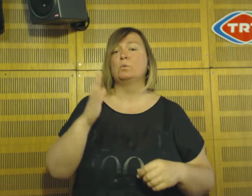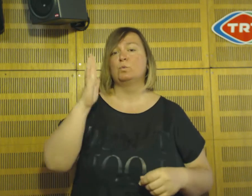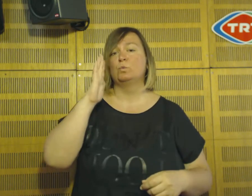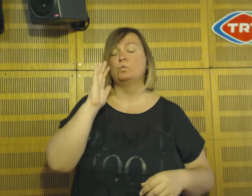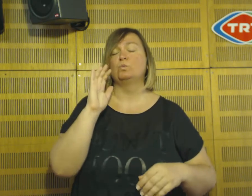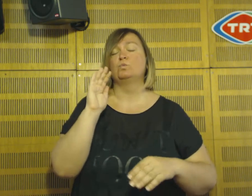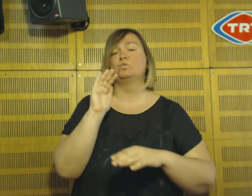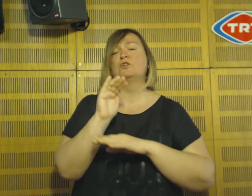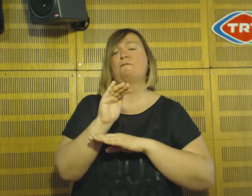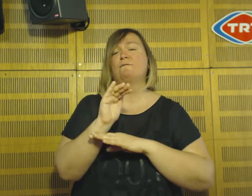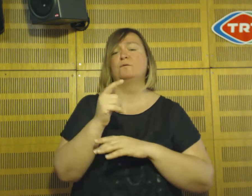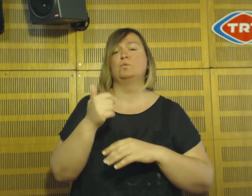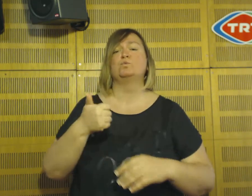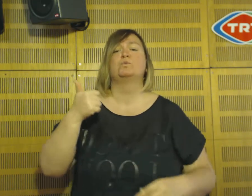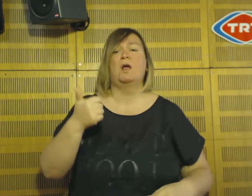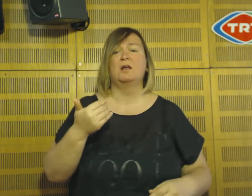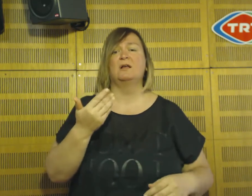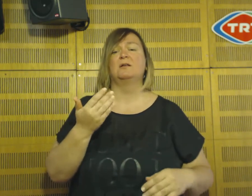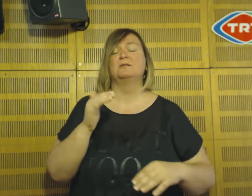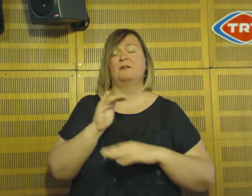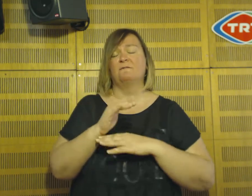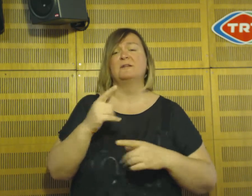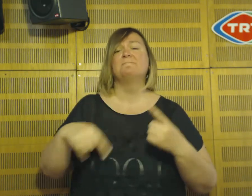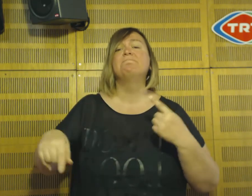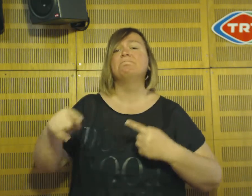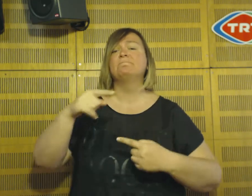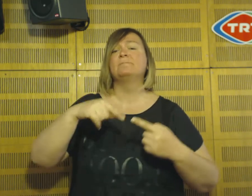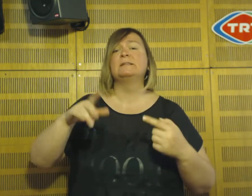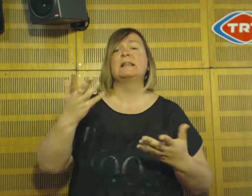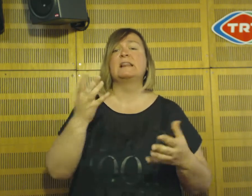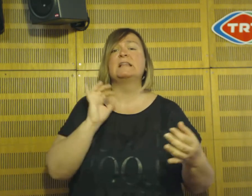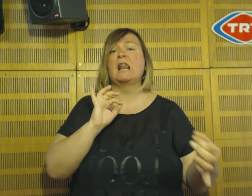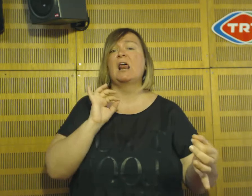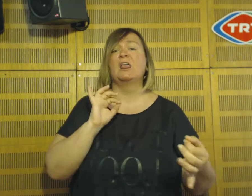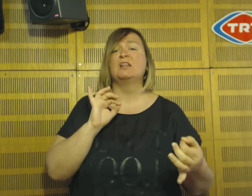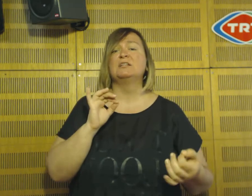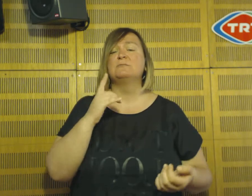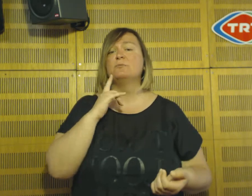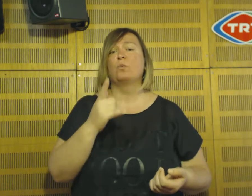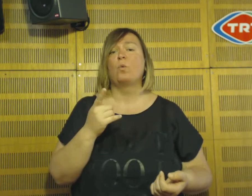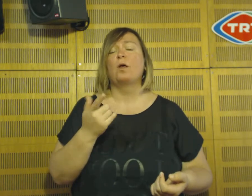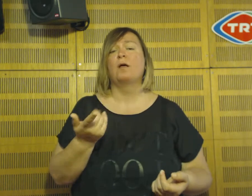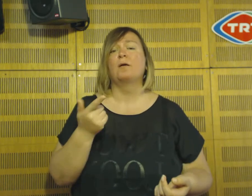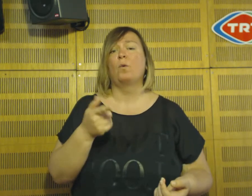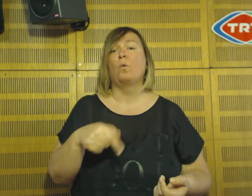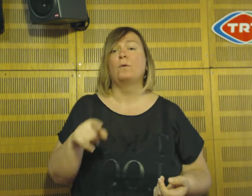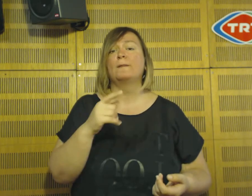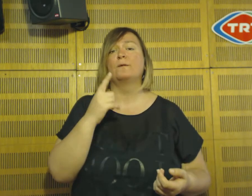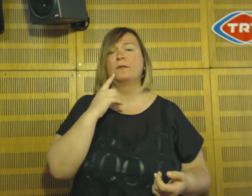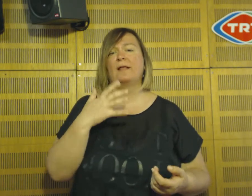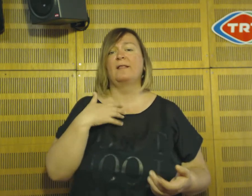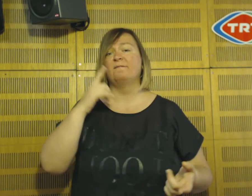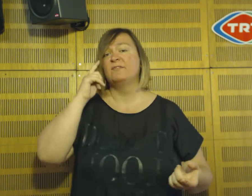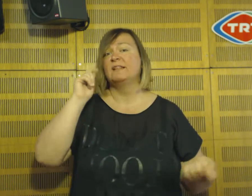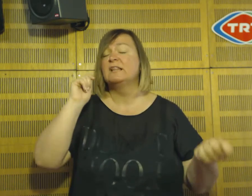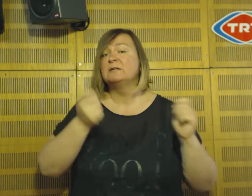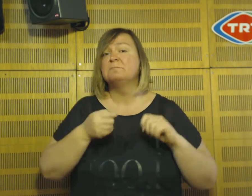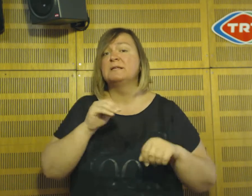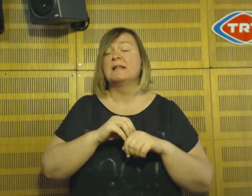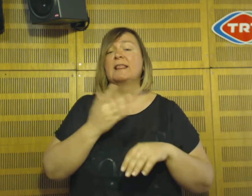ustalarla, ustabaşlarıyla, şeflerle ve diğer kişilerle nasıl iletişim kurabilecekleri konusunda ve onların tutumlarını değiştirmek için neler